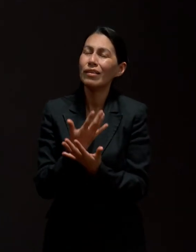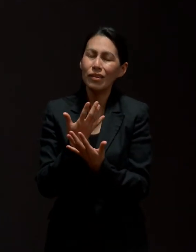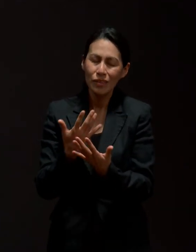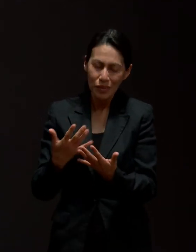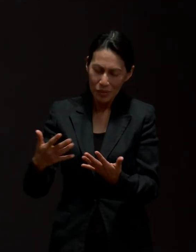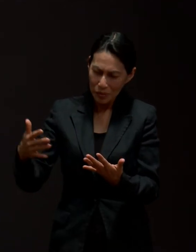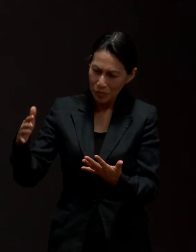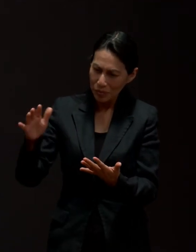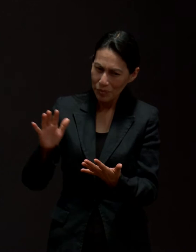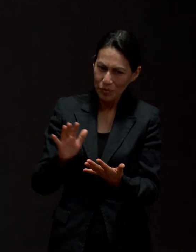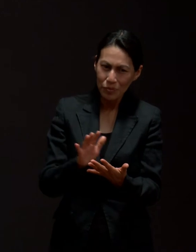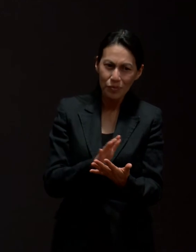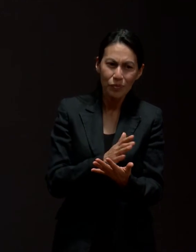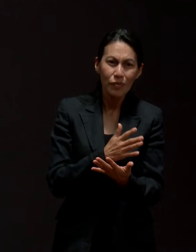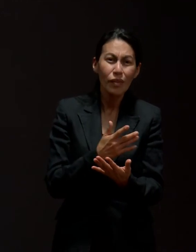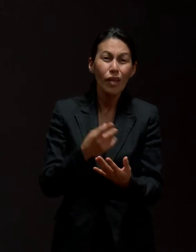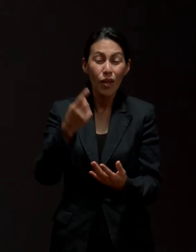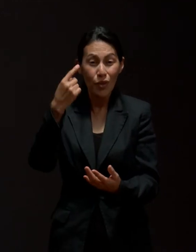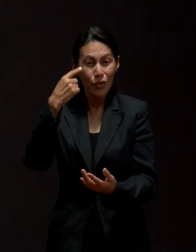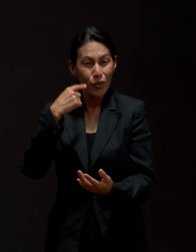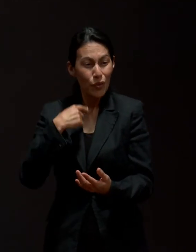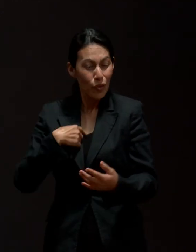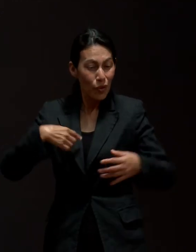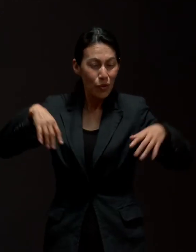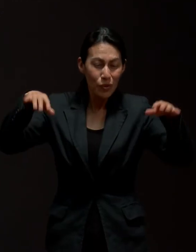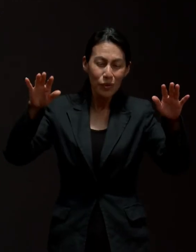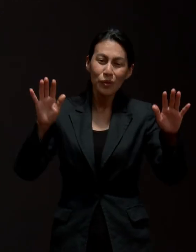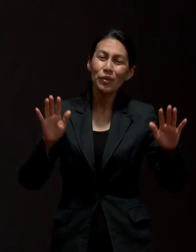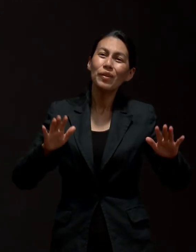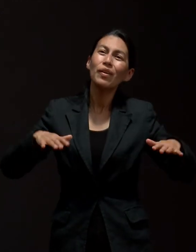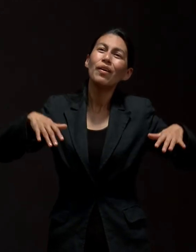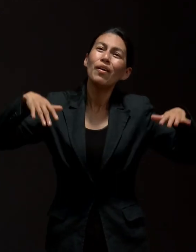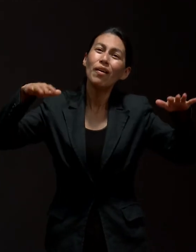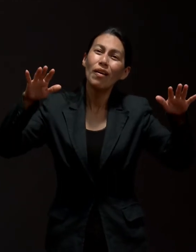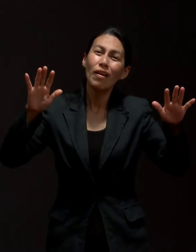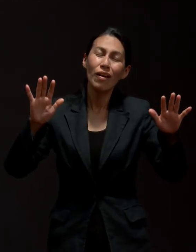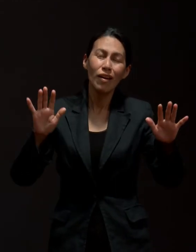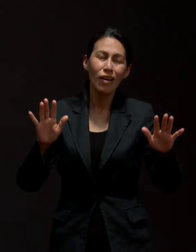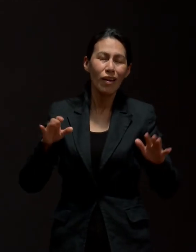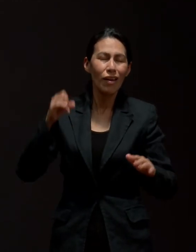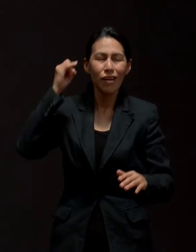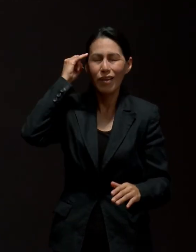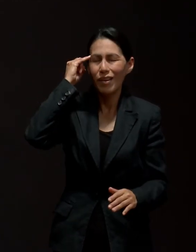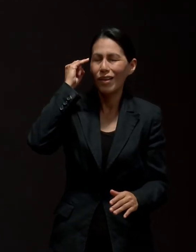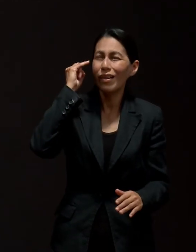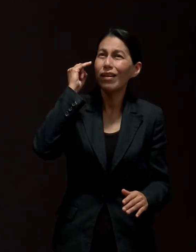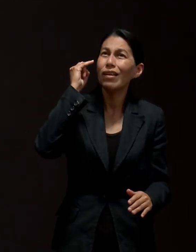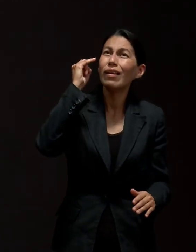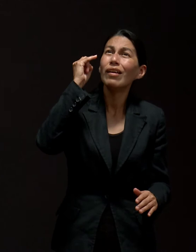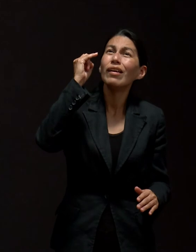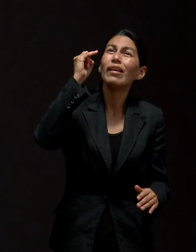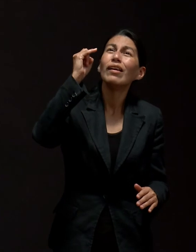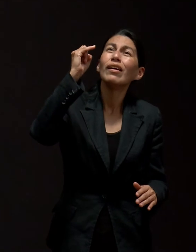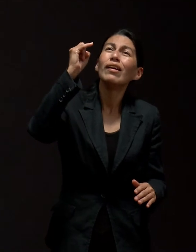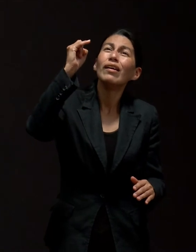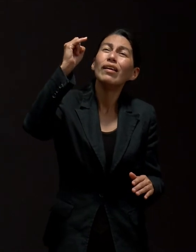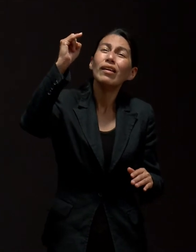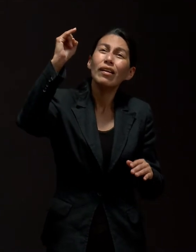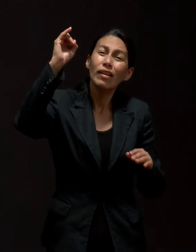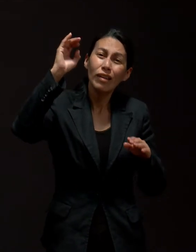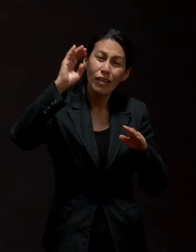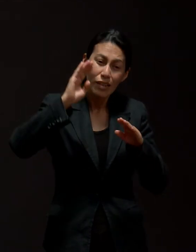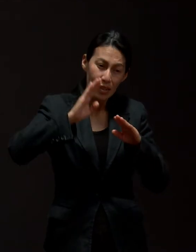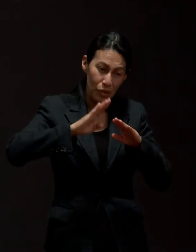si pudiera volar y habitar sobre el